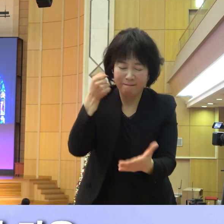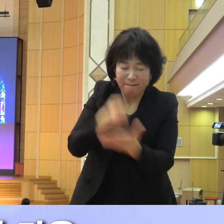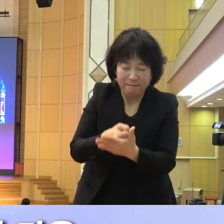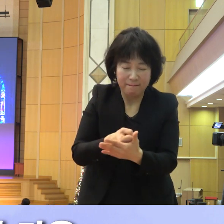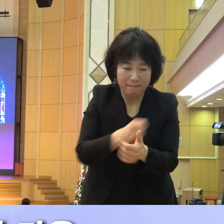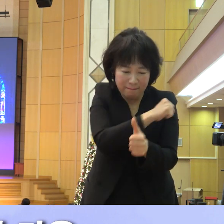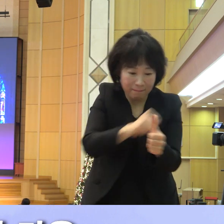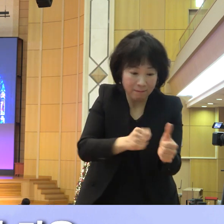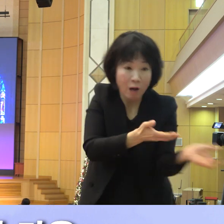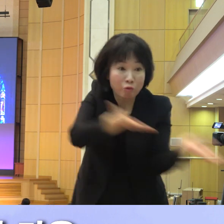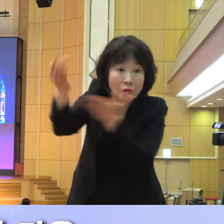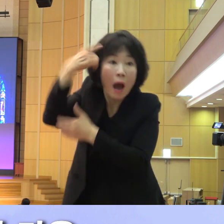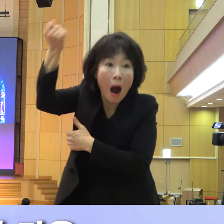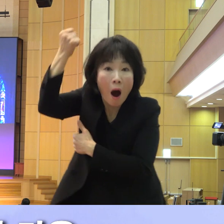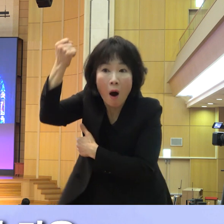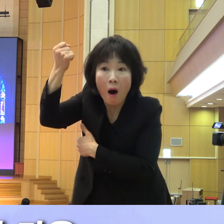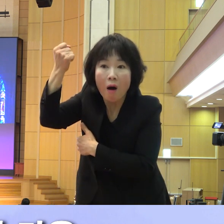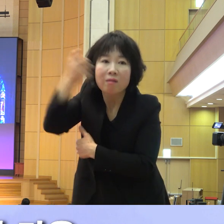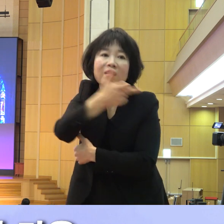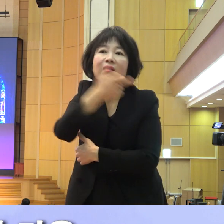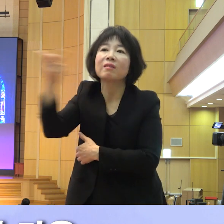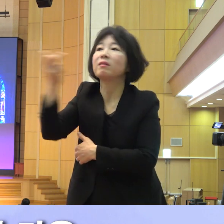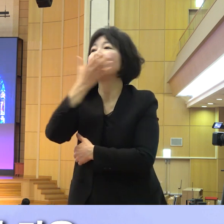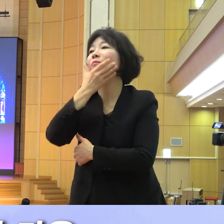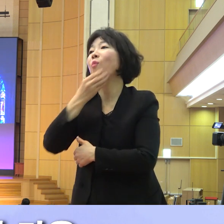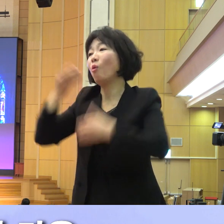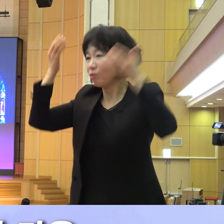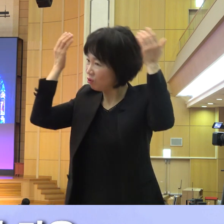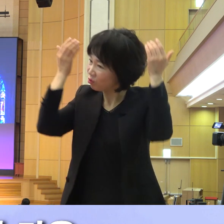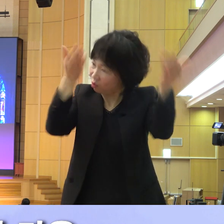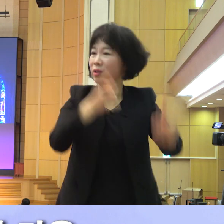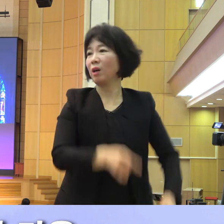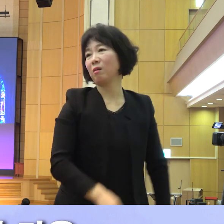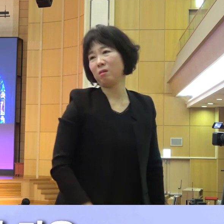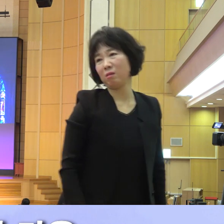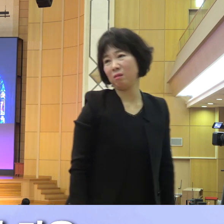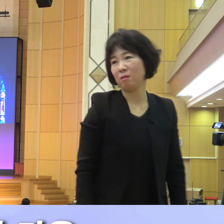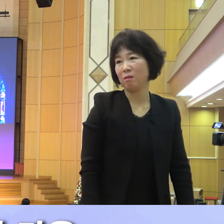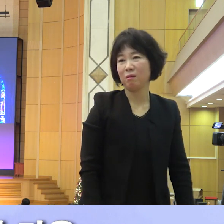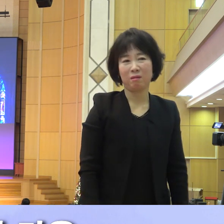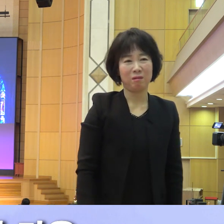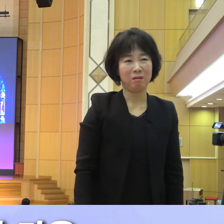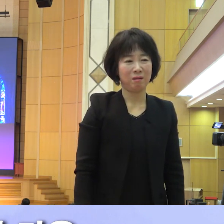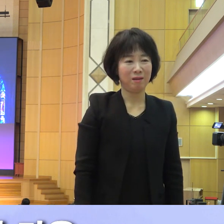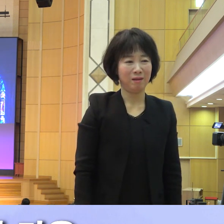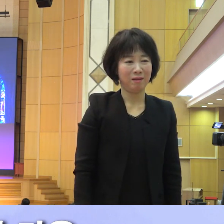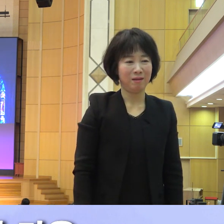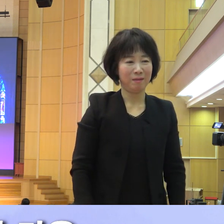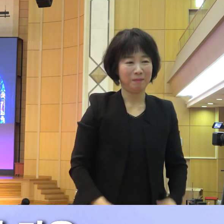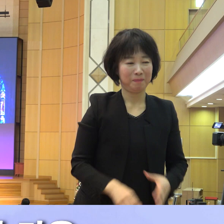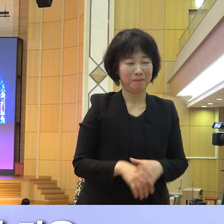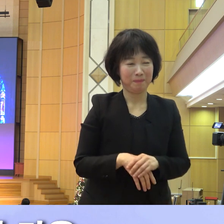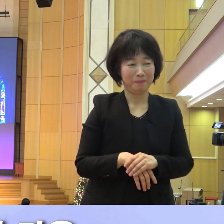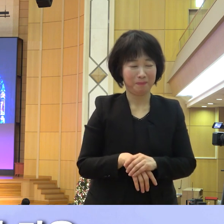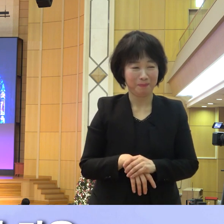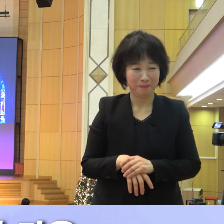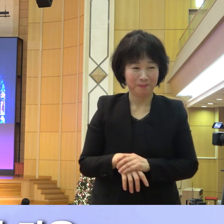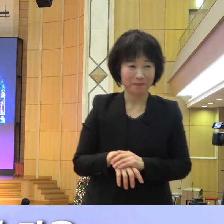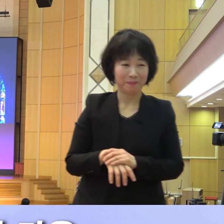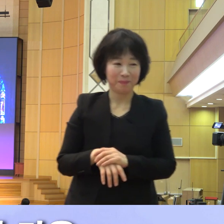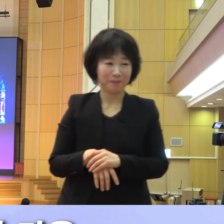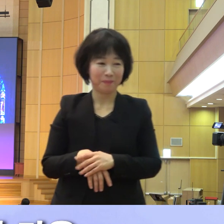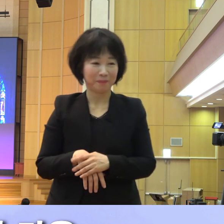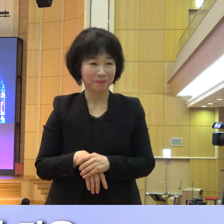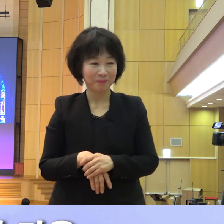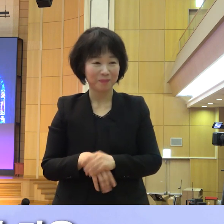큰 복을 받을 수 있었던 것은 재물을 드리라고 하면 뭐 어떤 거라도 다 몽땅 드릴 수 있을